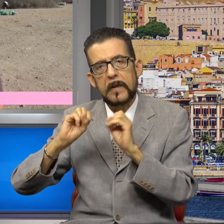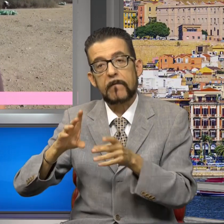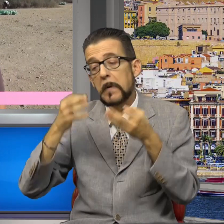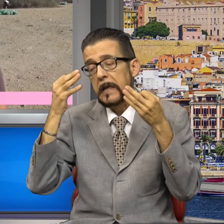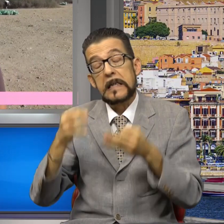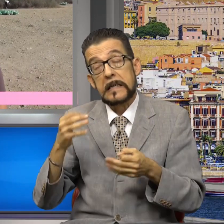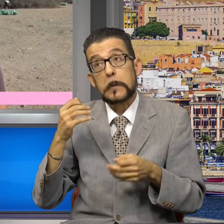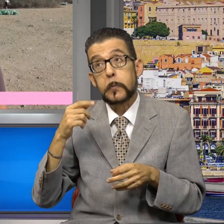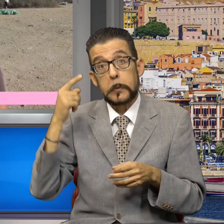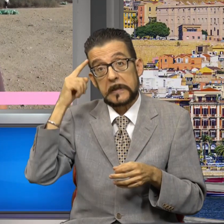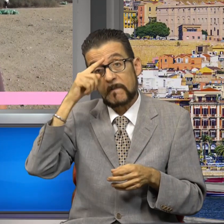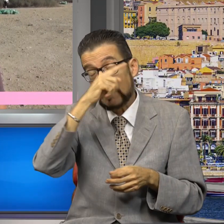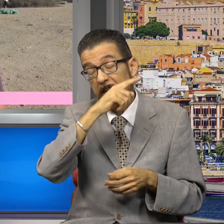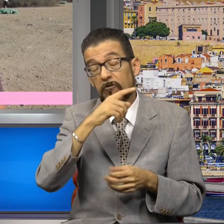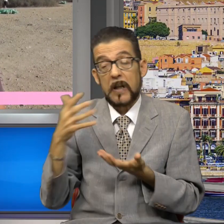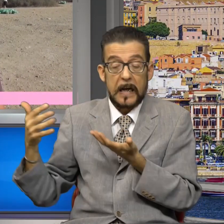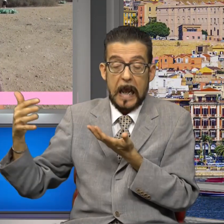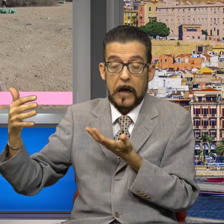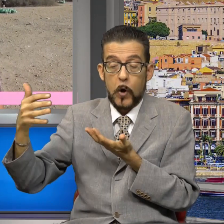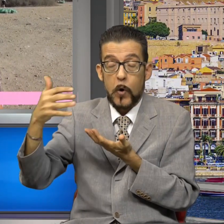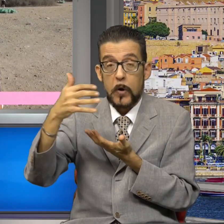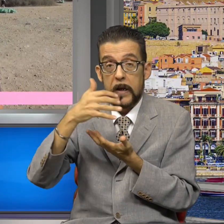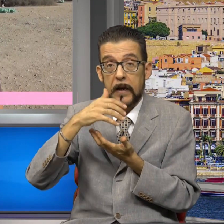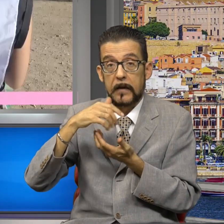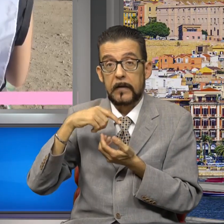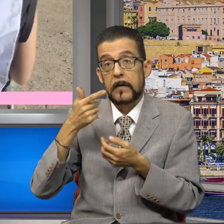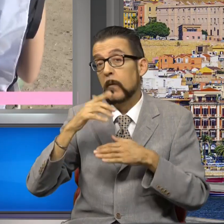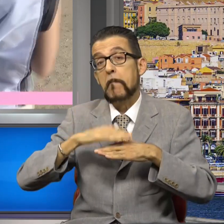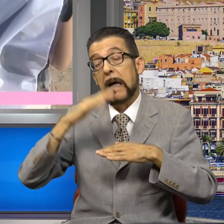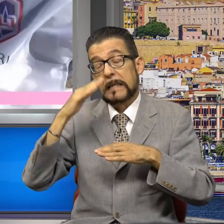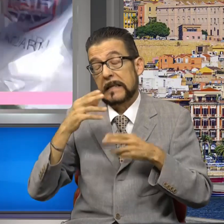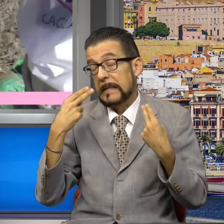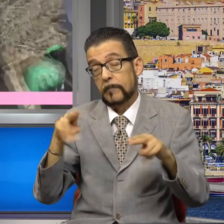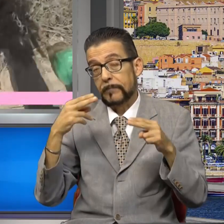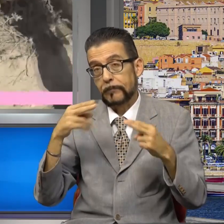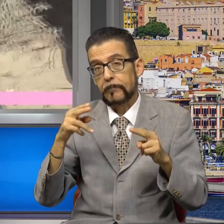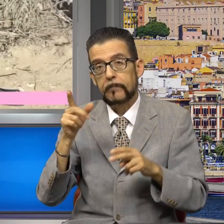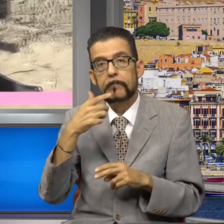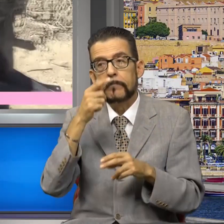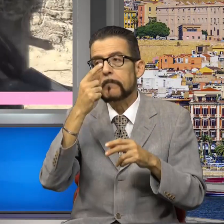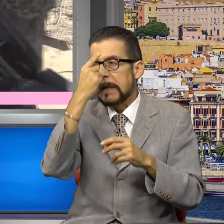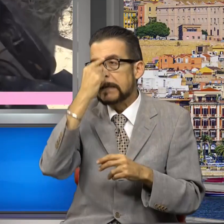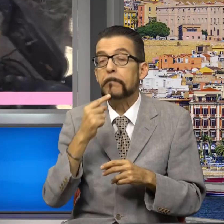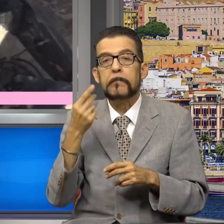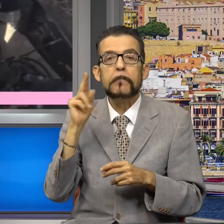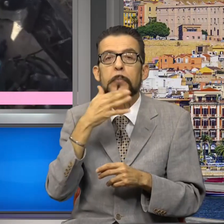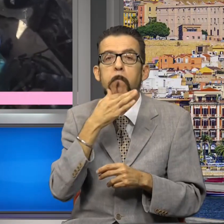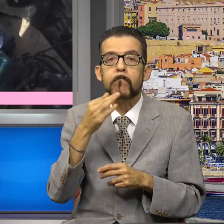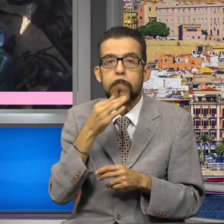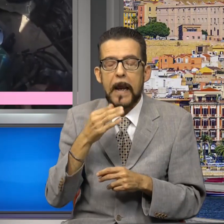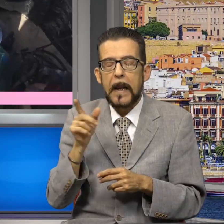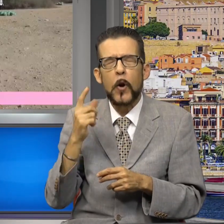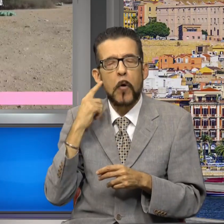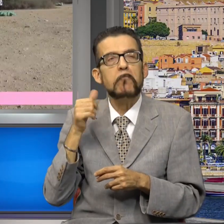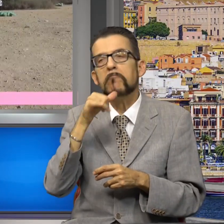la difficoltà nel raccoglierlo nel corso di tutta la mattinata. L'aspetto più bello del progetto è rendersi utile